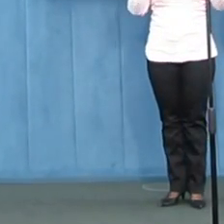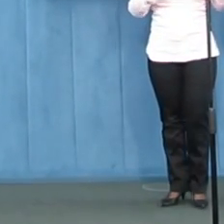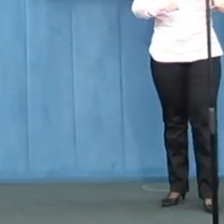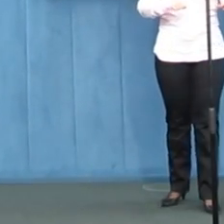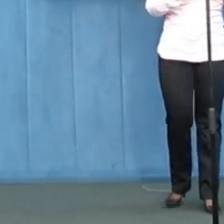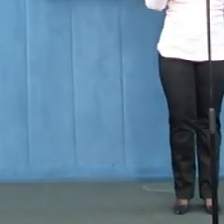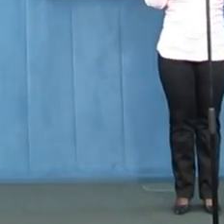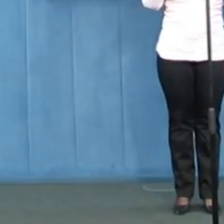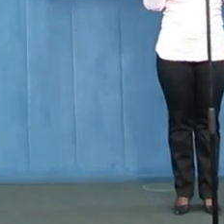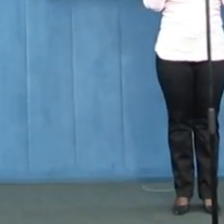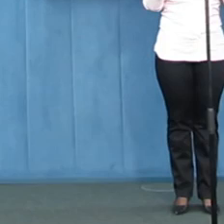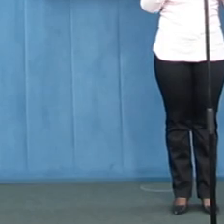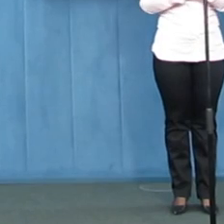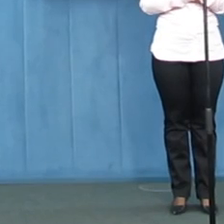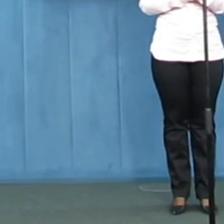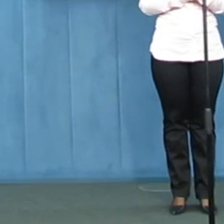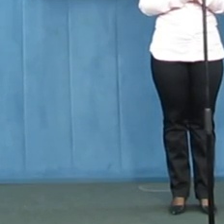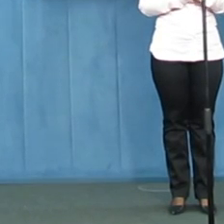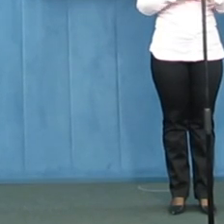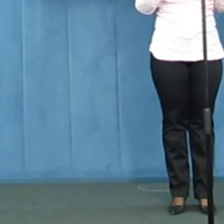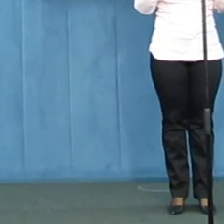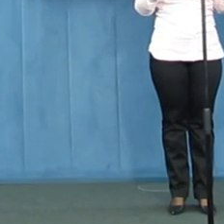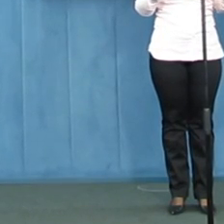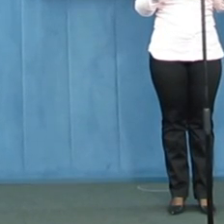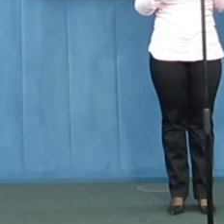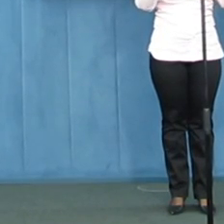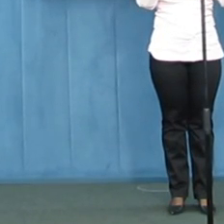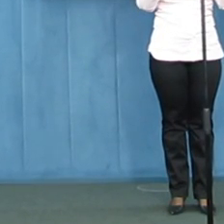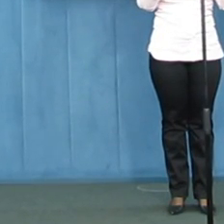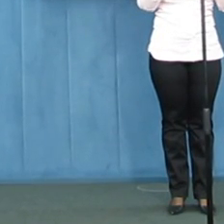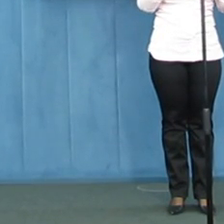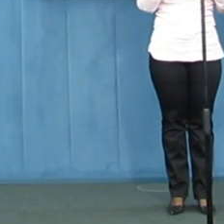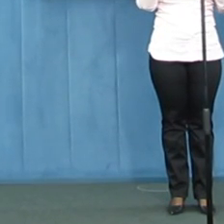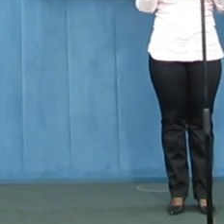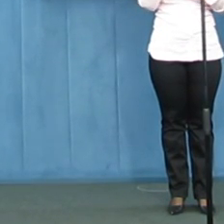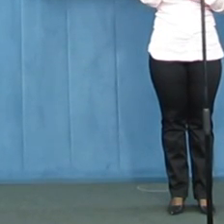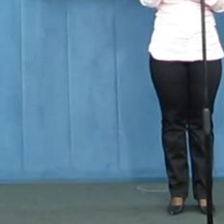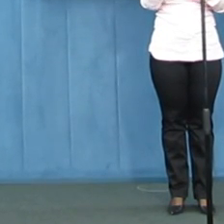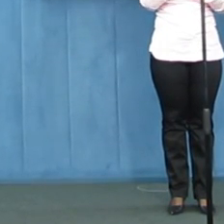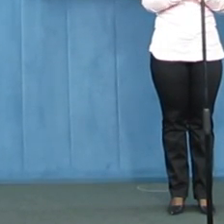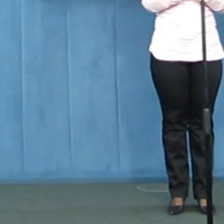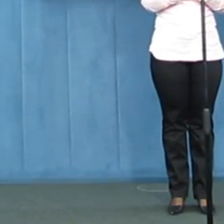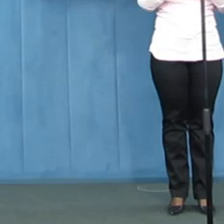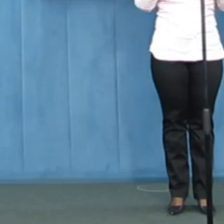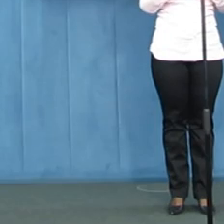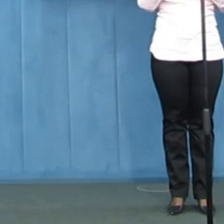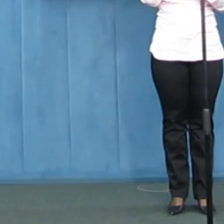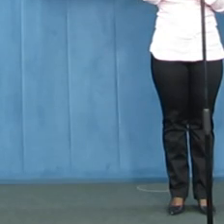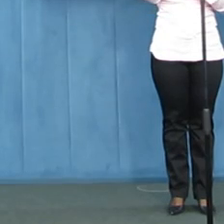Proszę, dzień dobry. Dzień dobry. W takim razie zacznę może od takiego